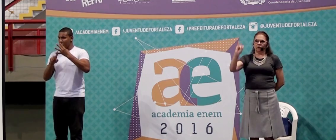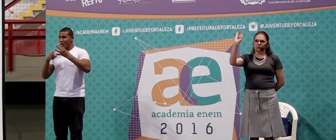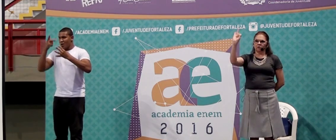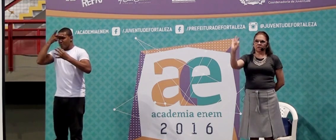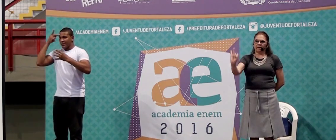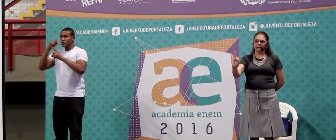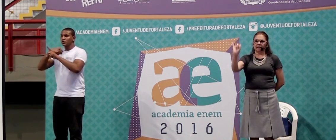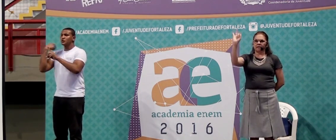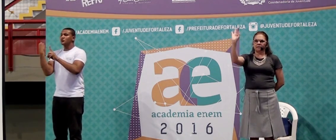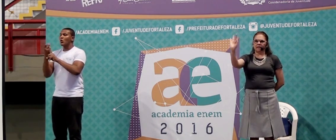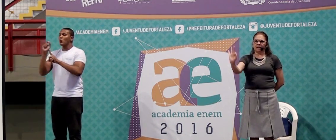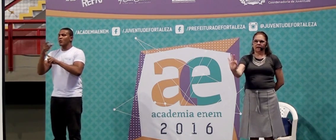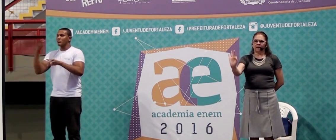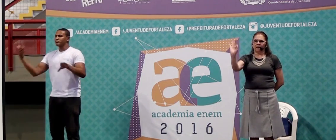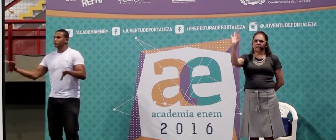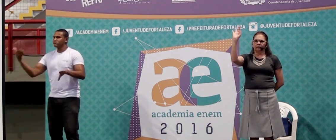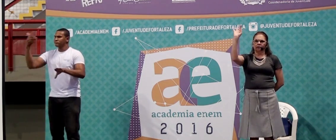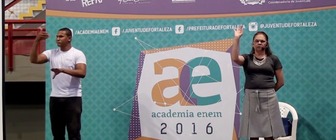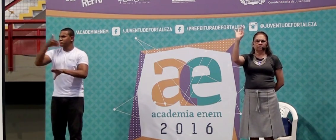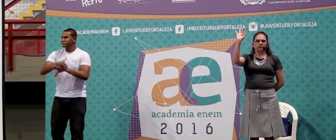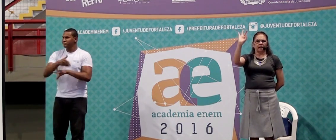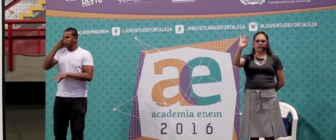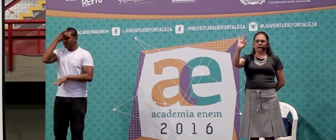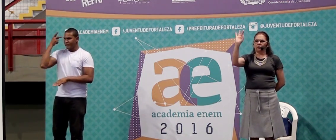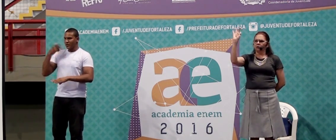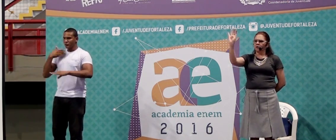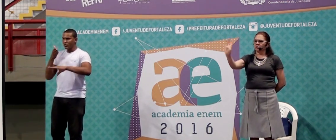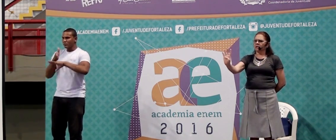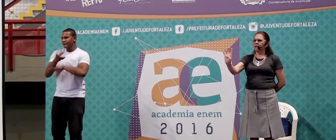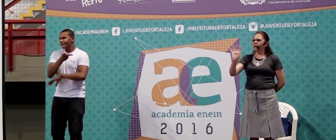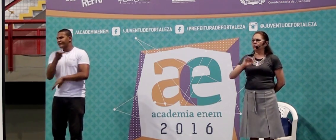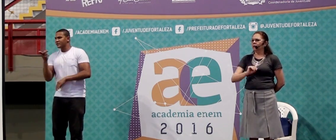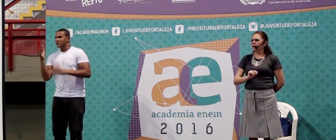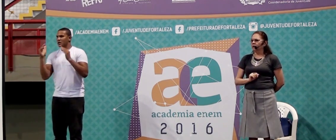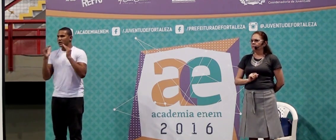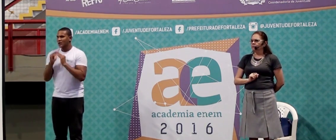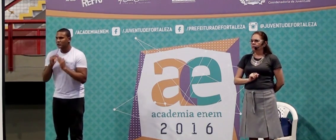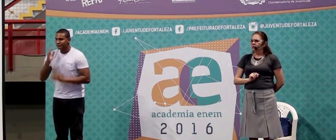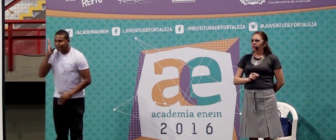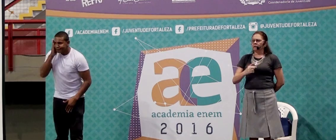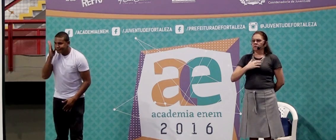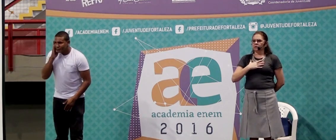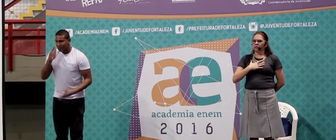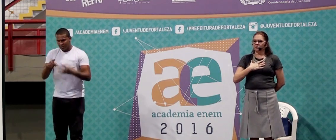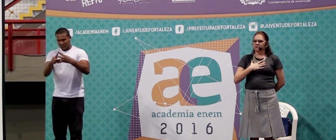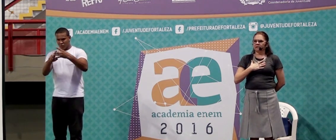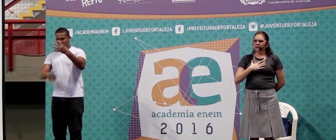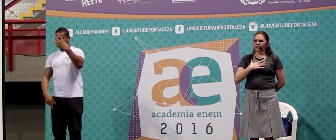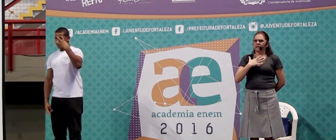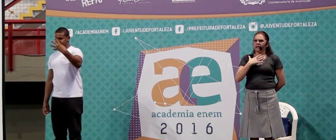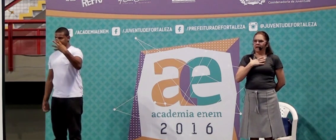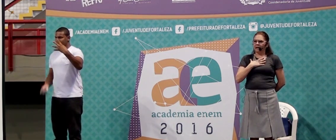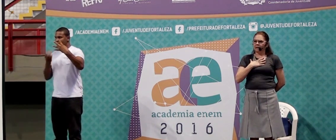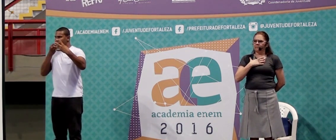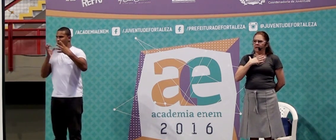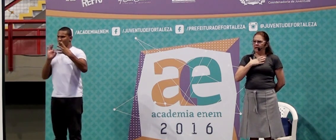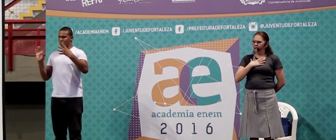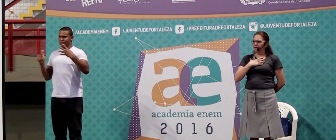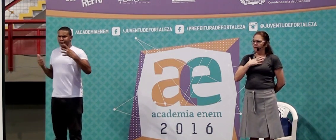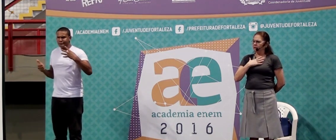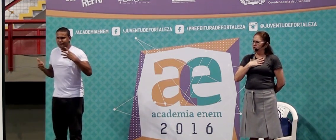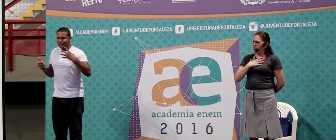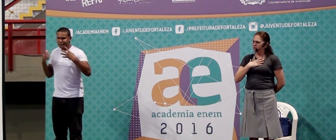área biológica, a área química, a área ecológica e a área humana. E eu tenho que dizer que